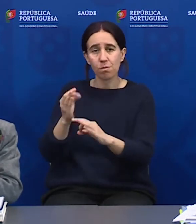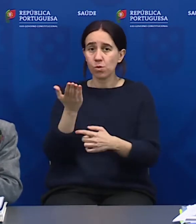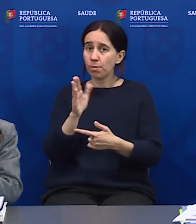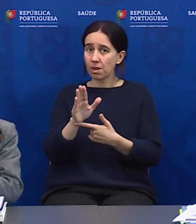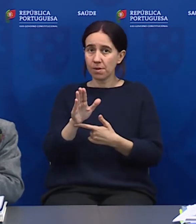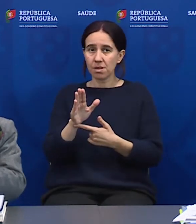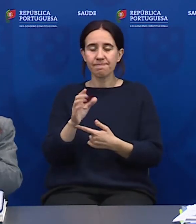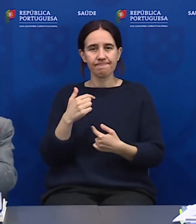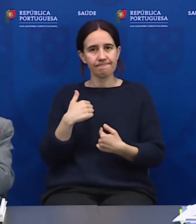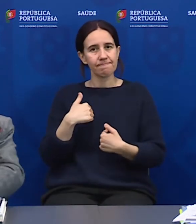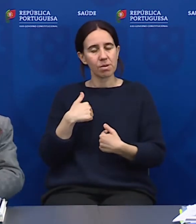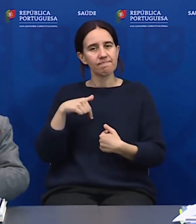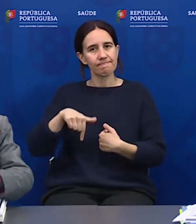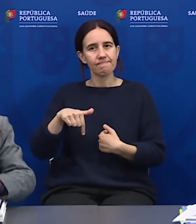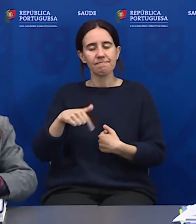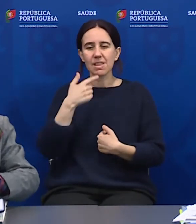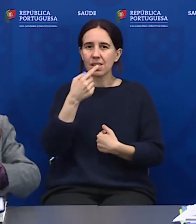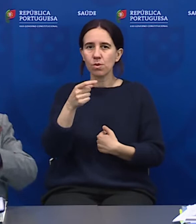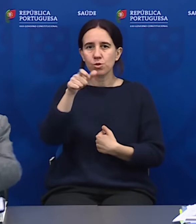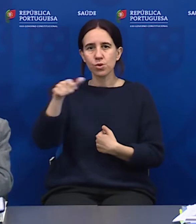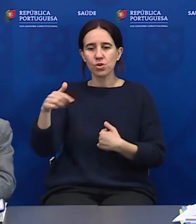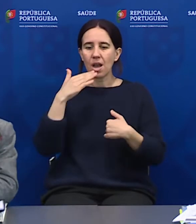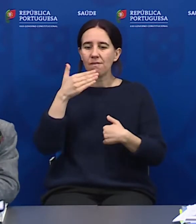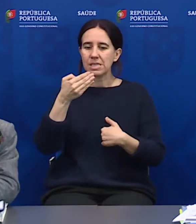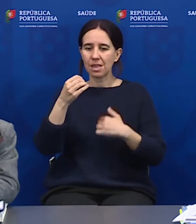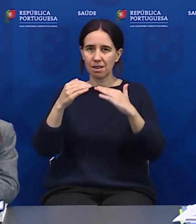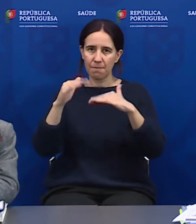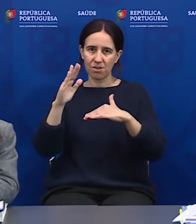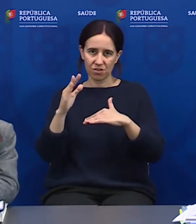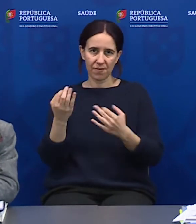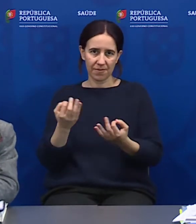nomeadamente, permita-me referir aqui, as pessoas com mais de 70 anos.